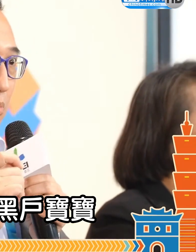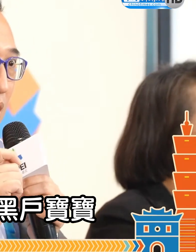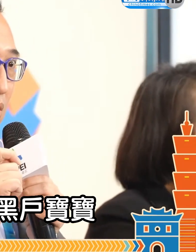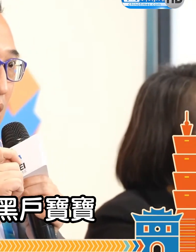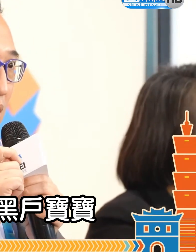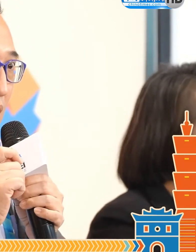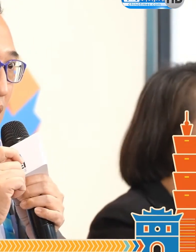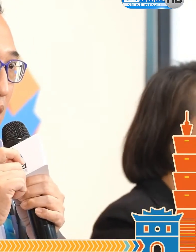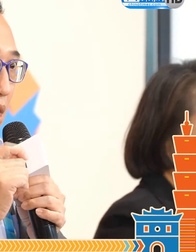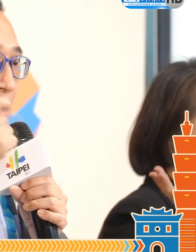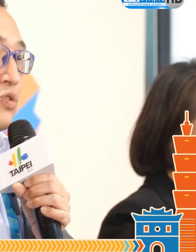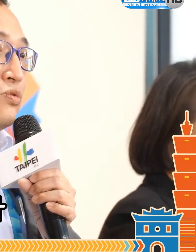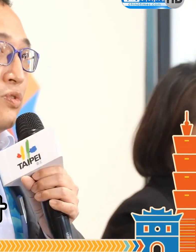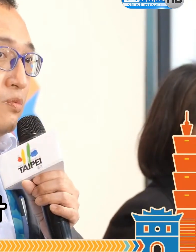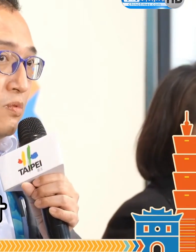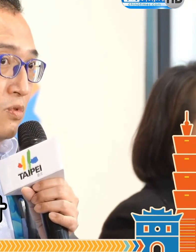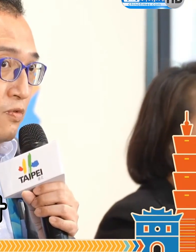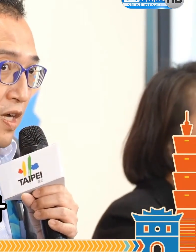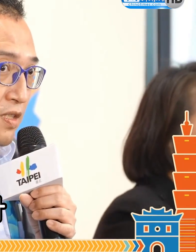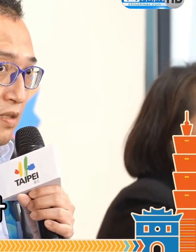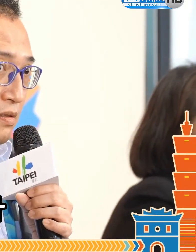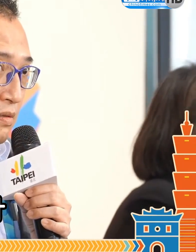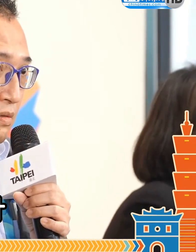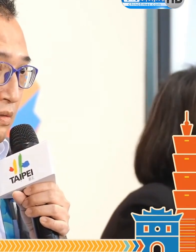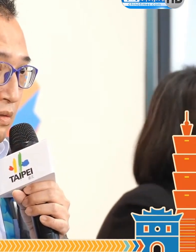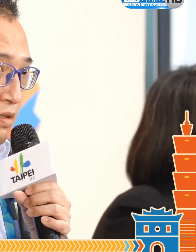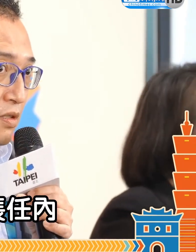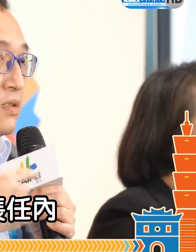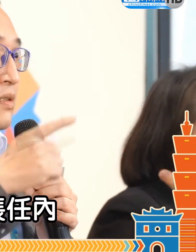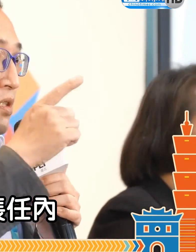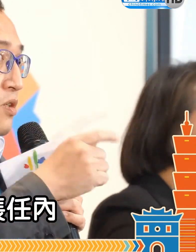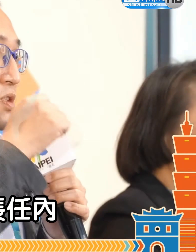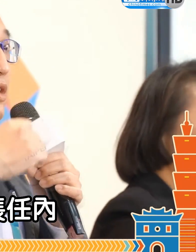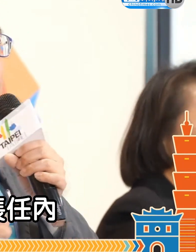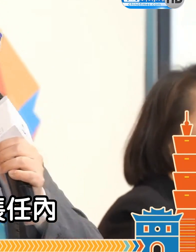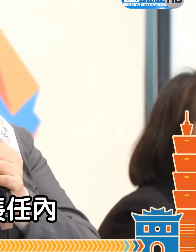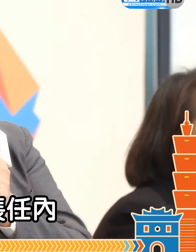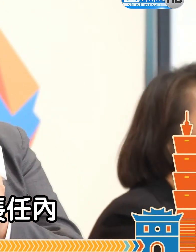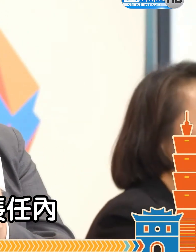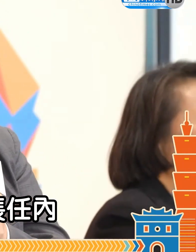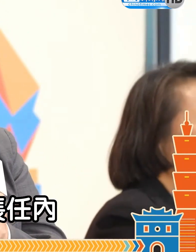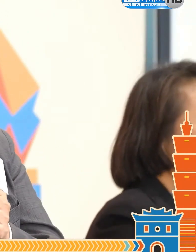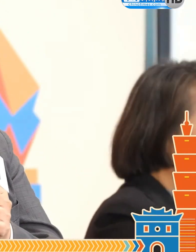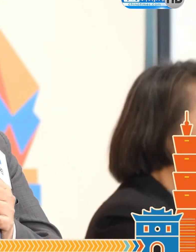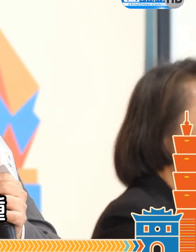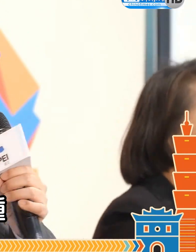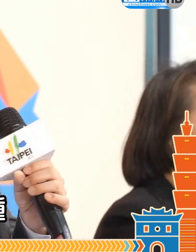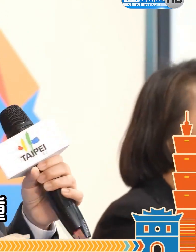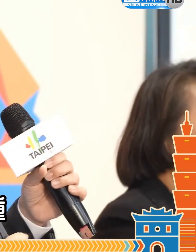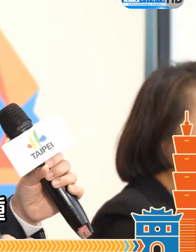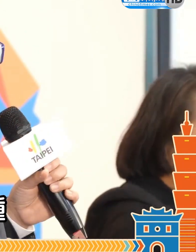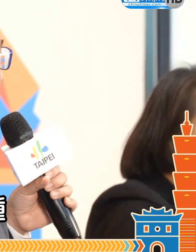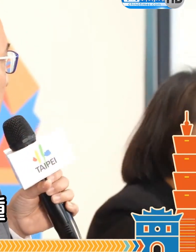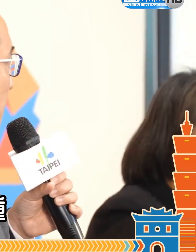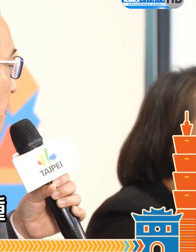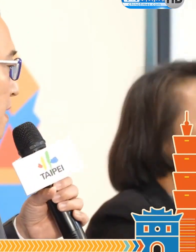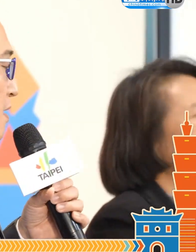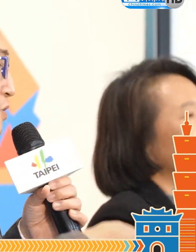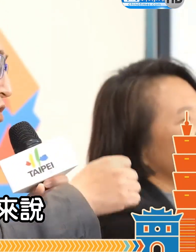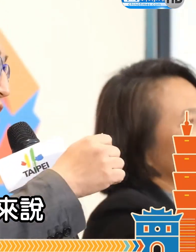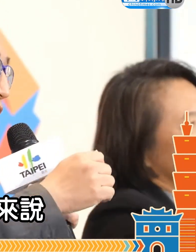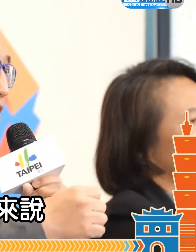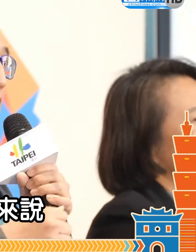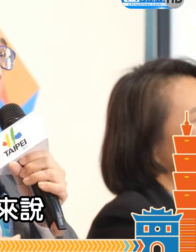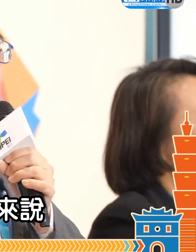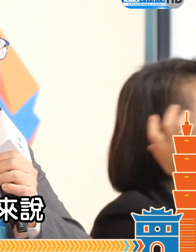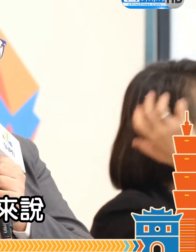户宝宝注预防针是柯文哲市长认定。凡此种种，